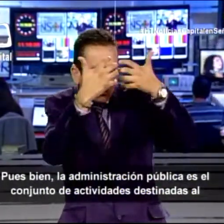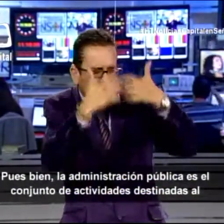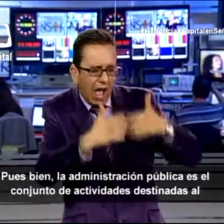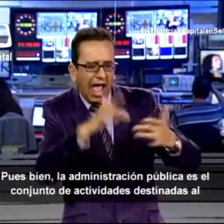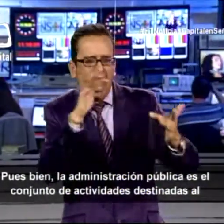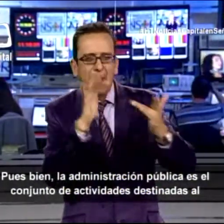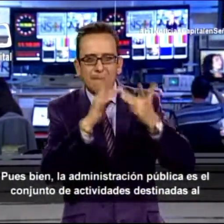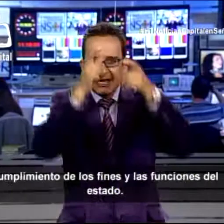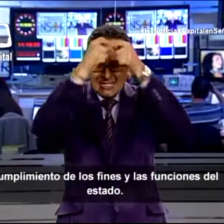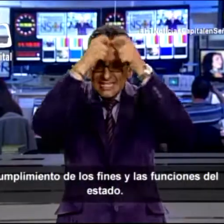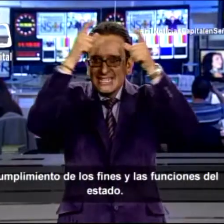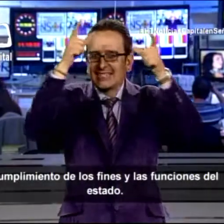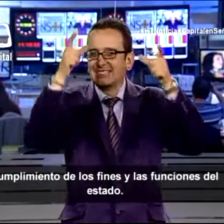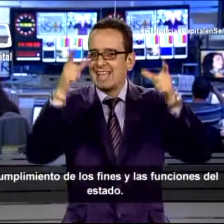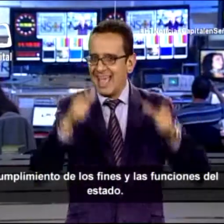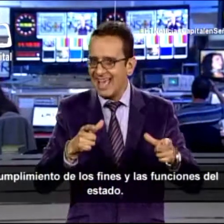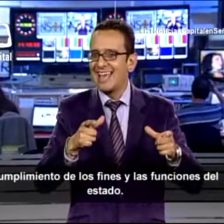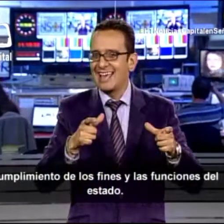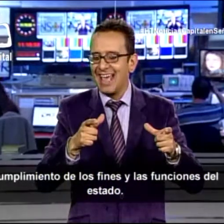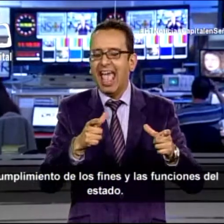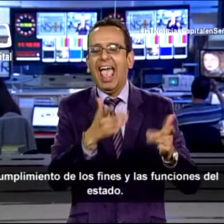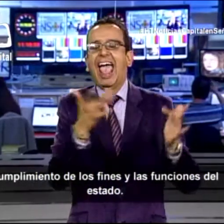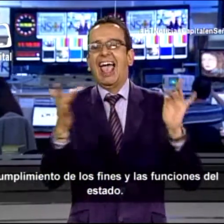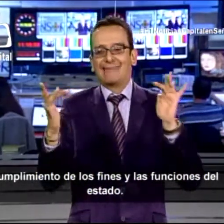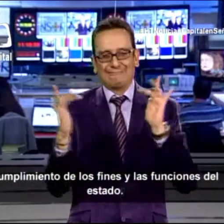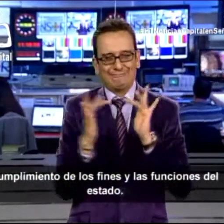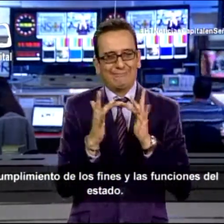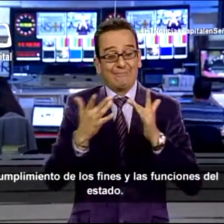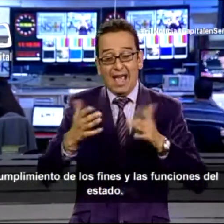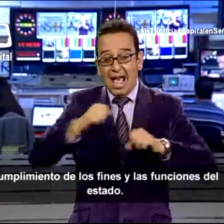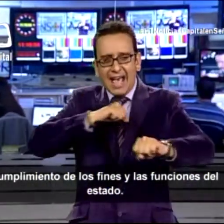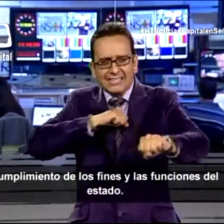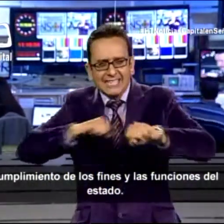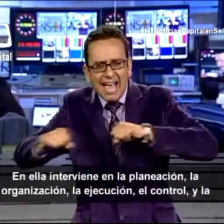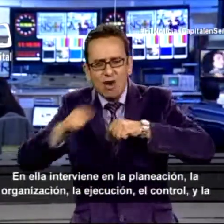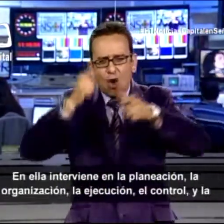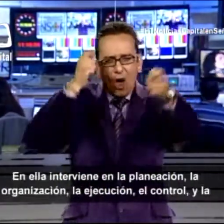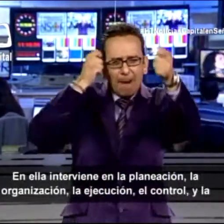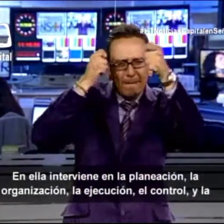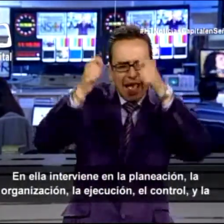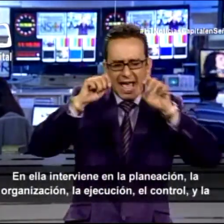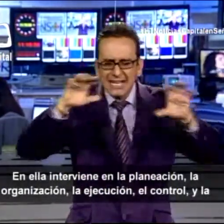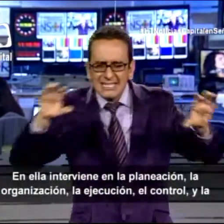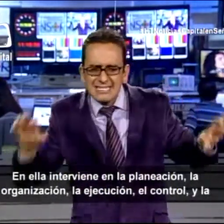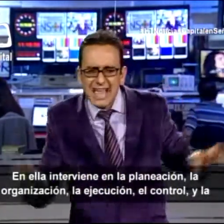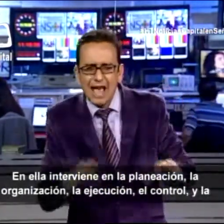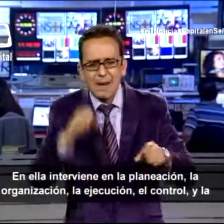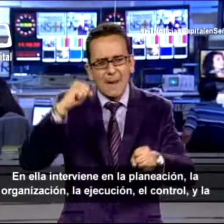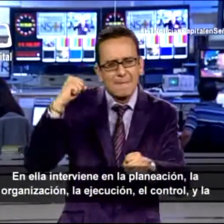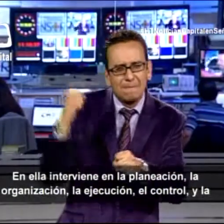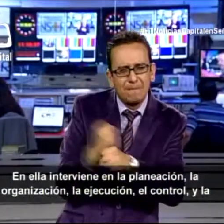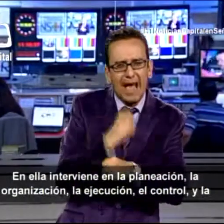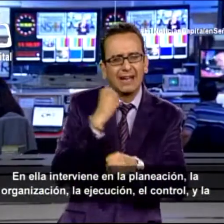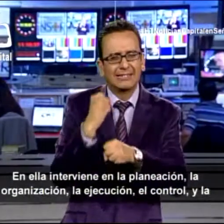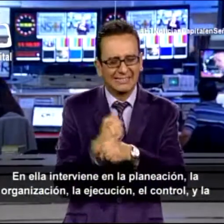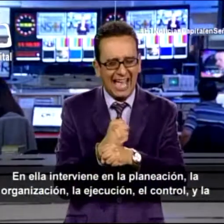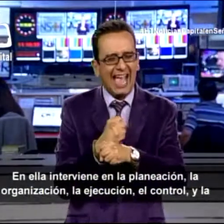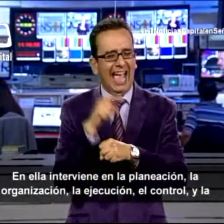destinadas al cumplimiento de los fines y las funciones del Estado. En ella interviene la planeación, la organización, la